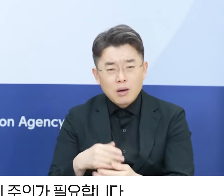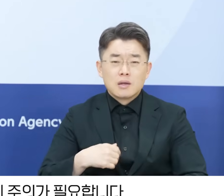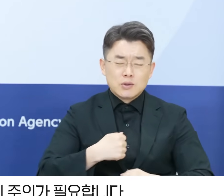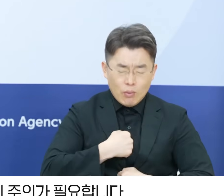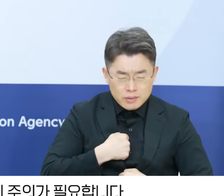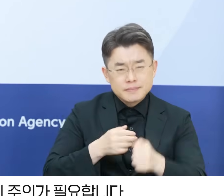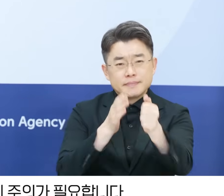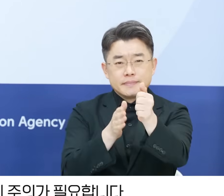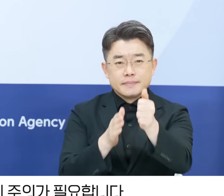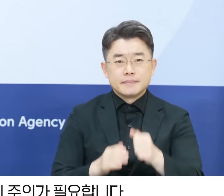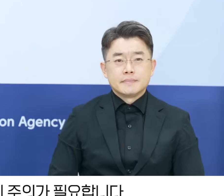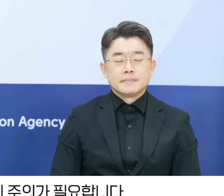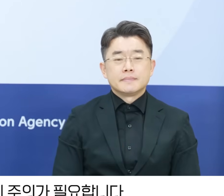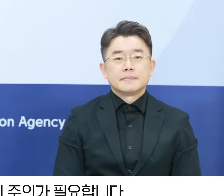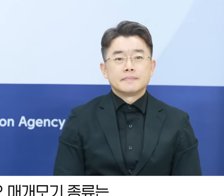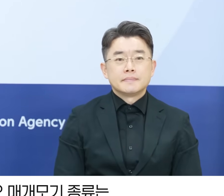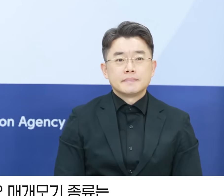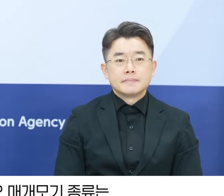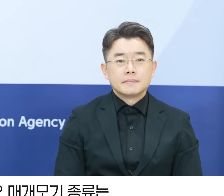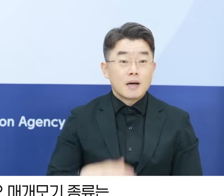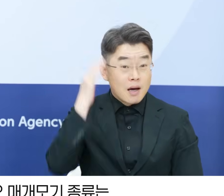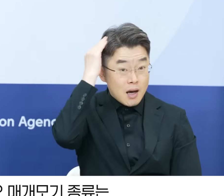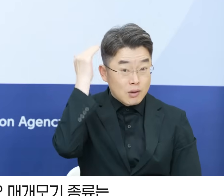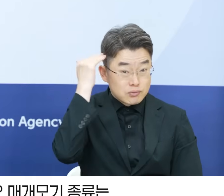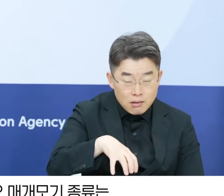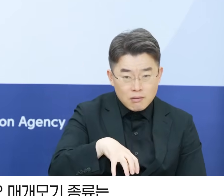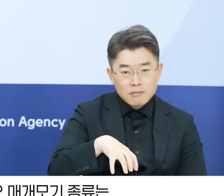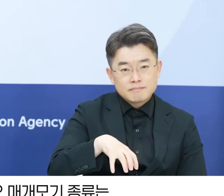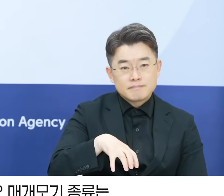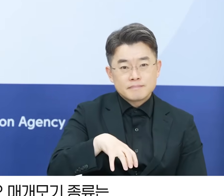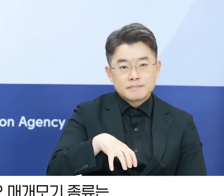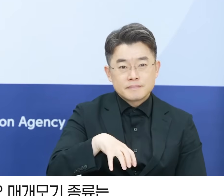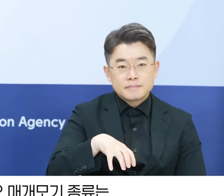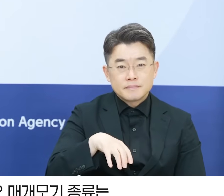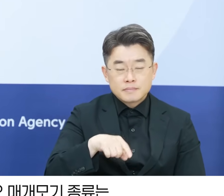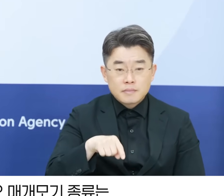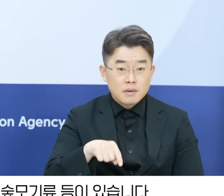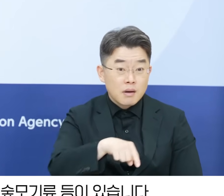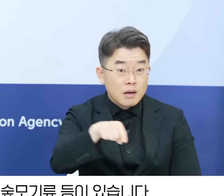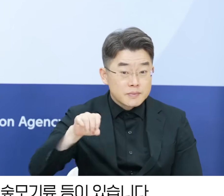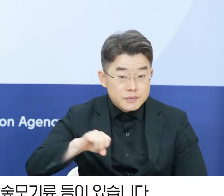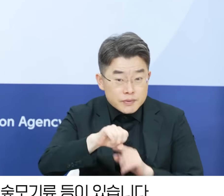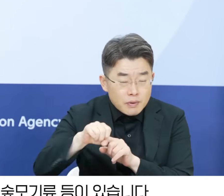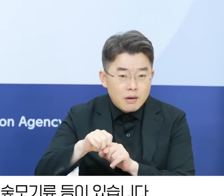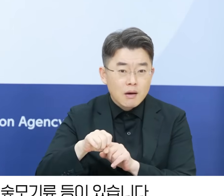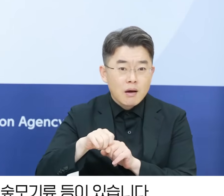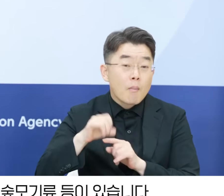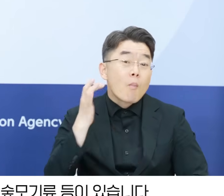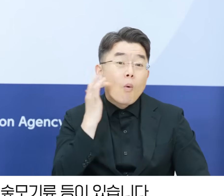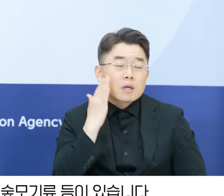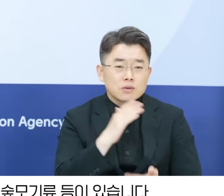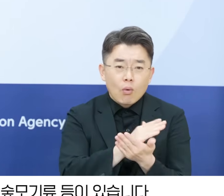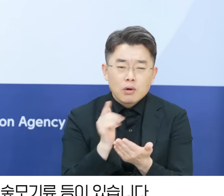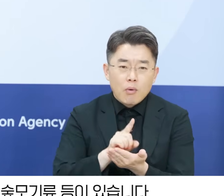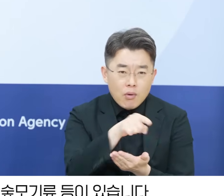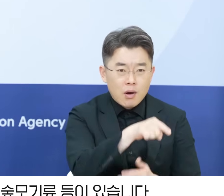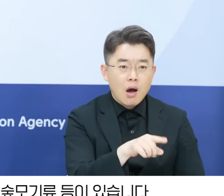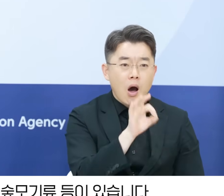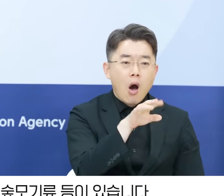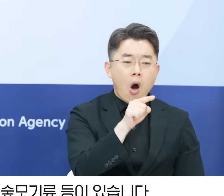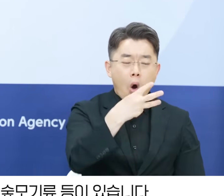주의가 필요합니다. 국내에 서식하는 주요 매개 모기 종류는 얼룩날개 모기류,